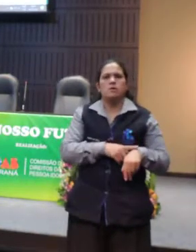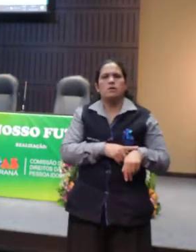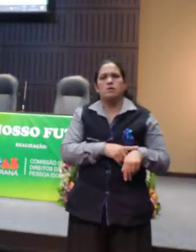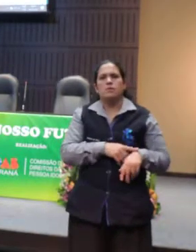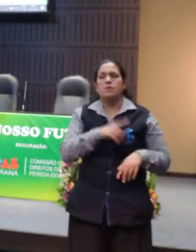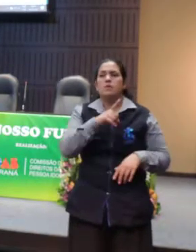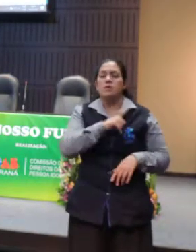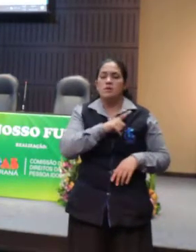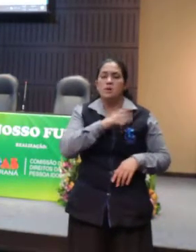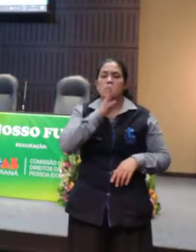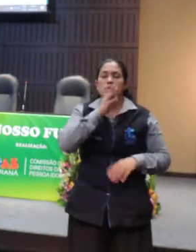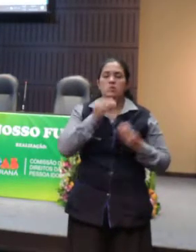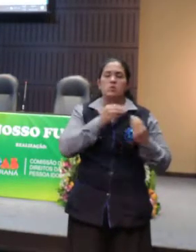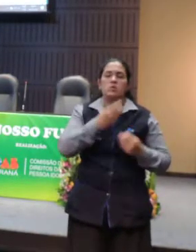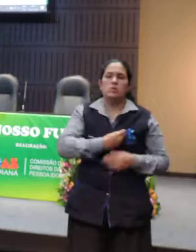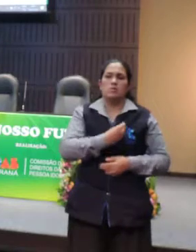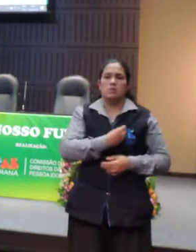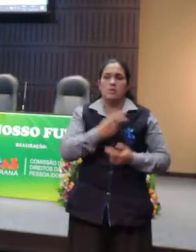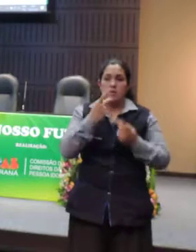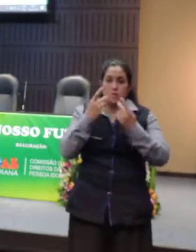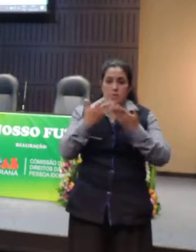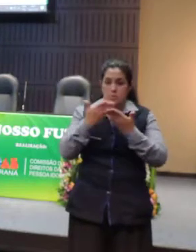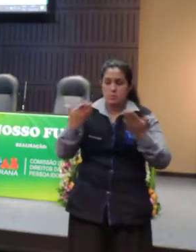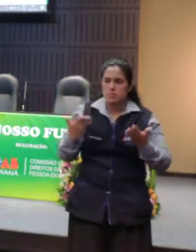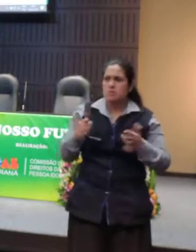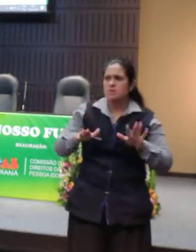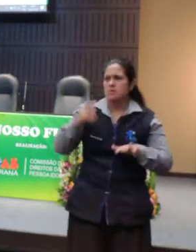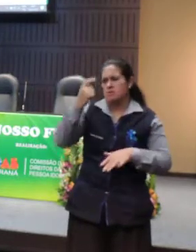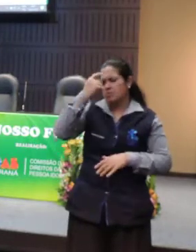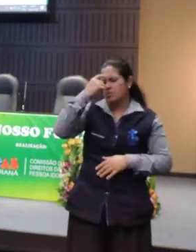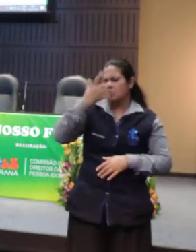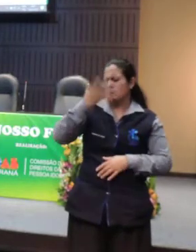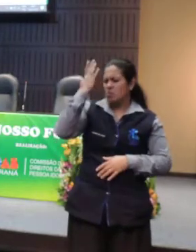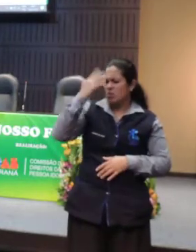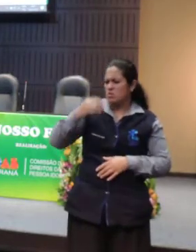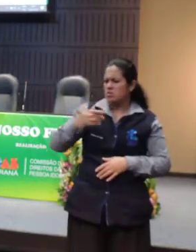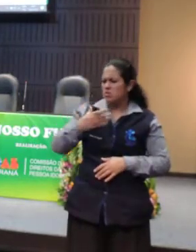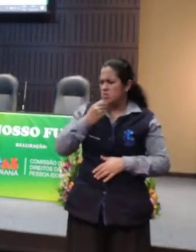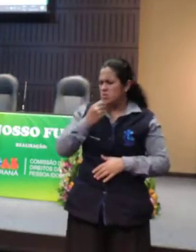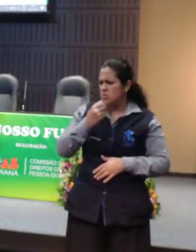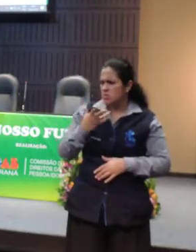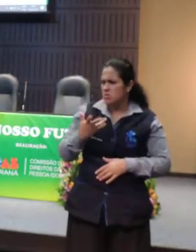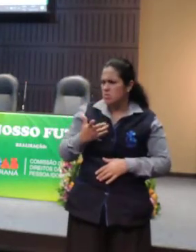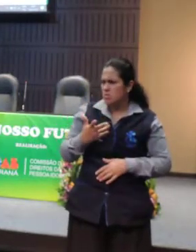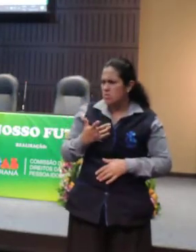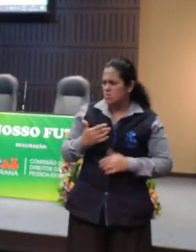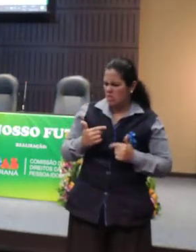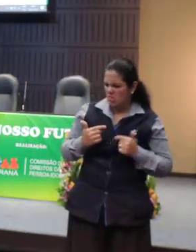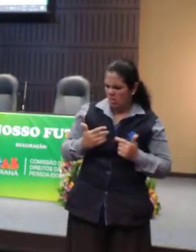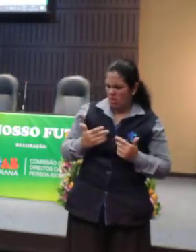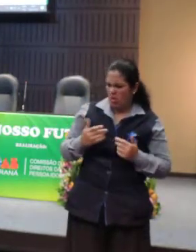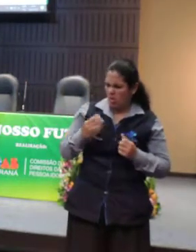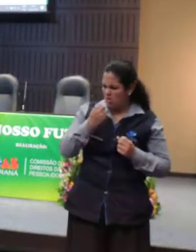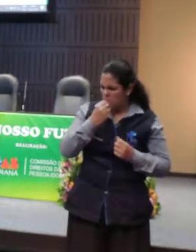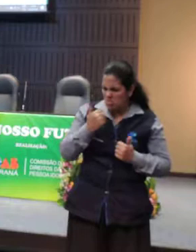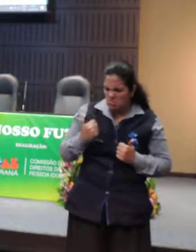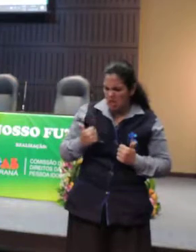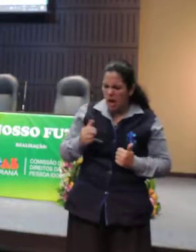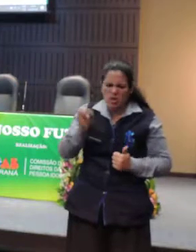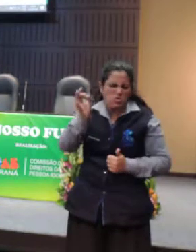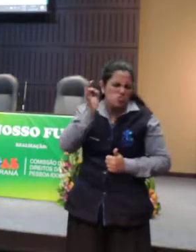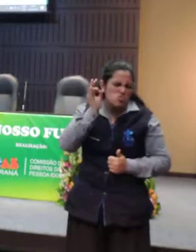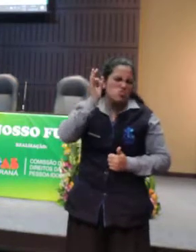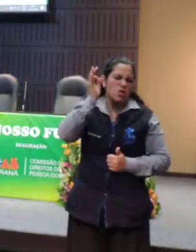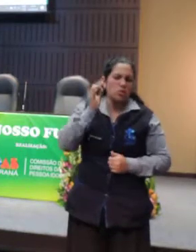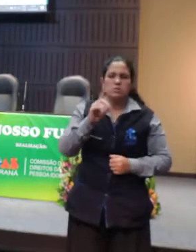Sai da viver. E eu falo tudo isso pra vocês, vocês devem falar, nossa, esse cara deve ser... acucado. Eu sou o cara que estou aprendendo, gente.